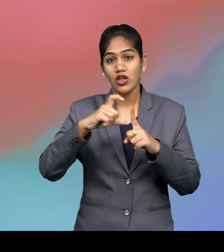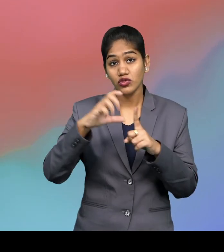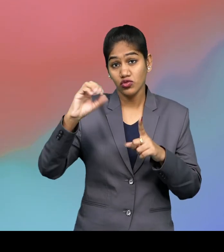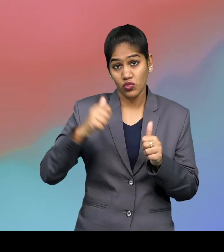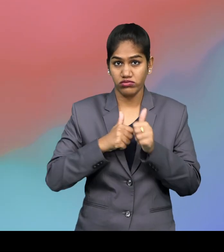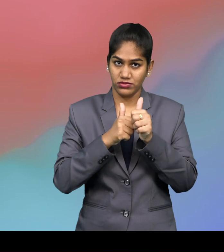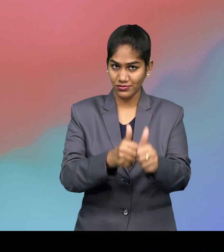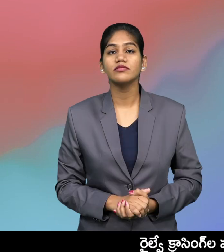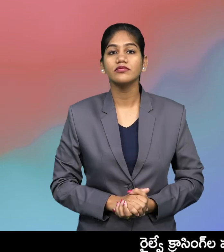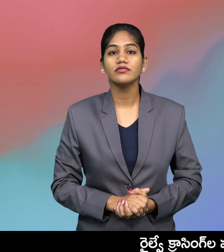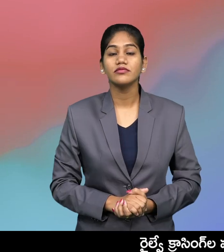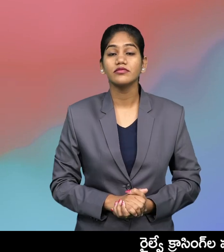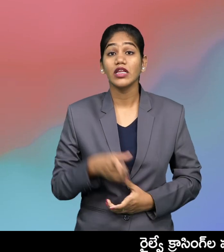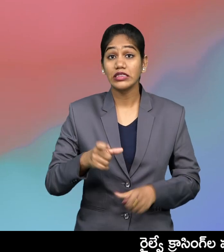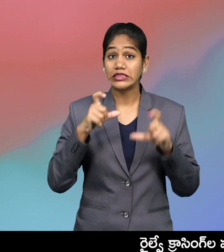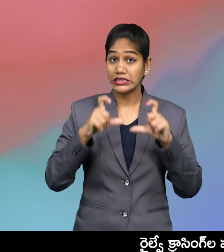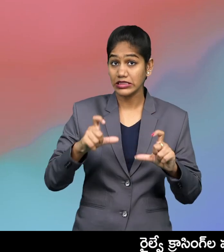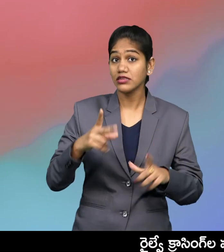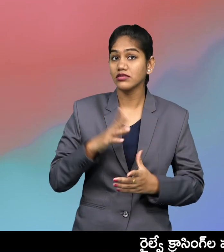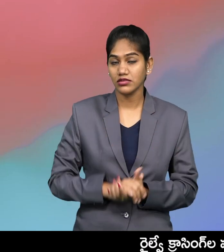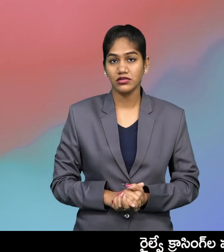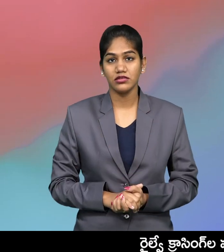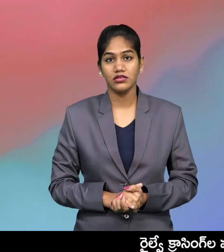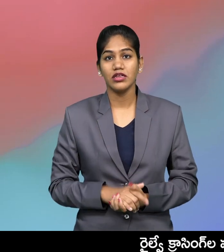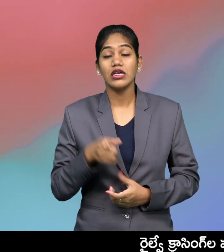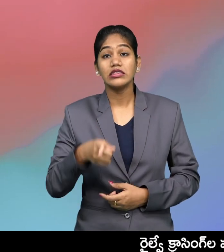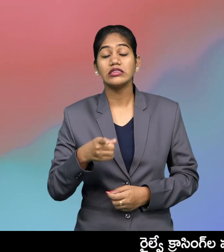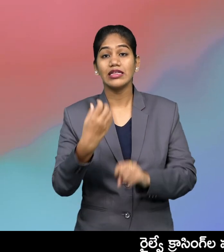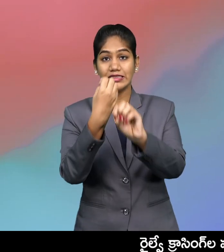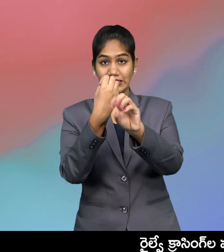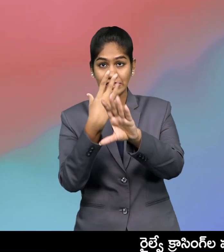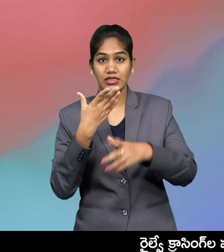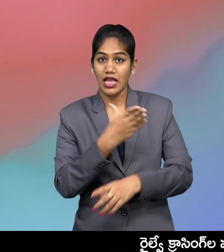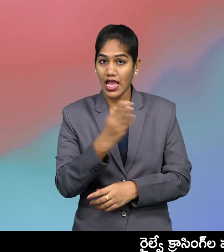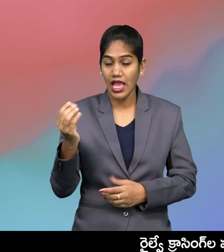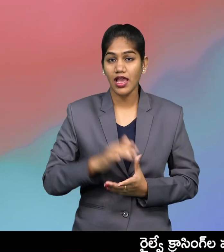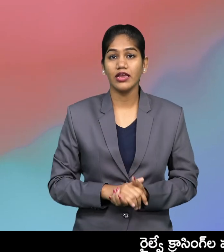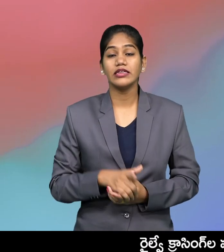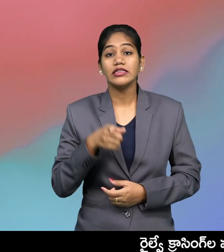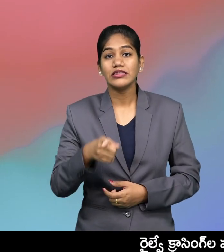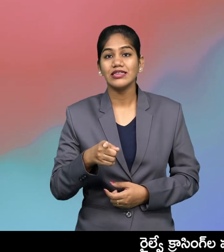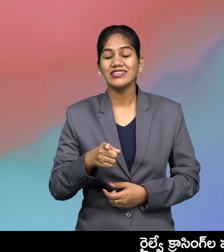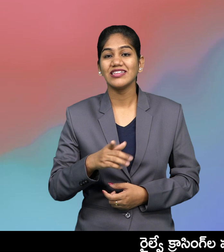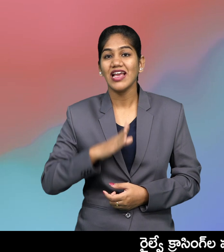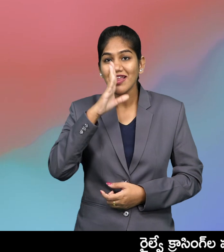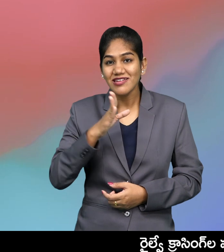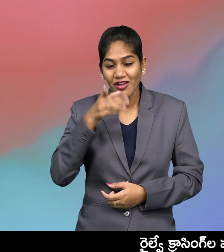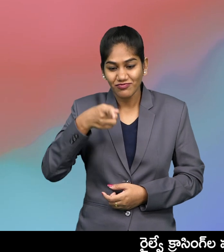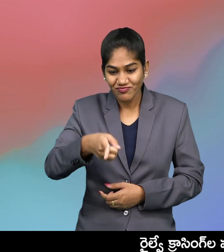చేయవలసినవి: రైల్వే క్రాసింగ్ల వద్ద సిగ్నల్ మరియు అవరోధంపై శ్రద్ధ వహించండి.